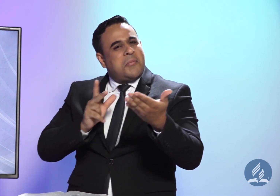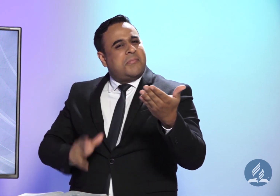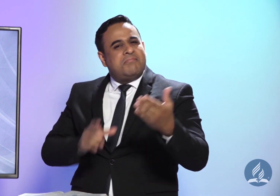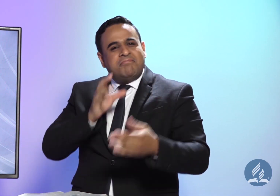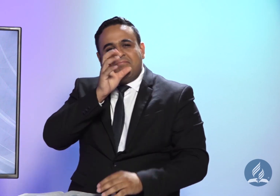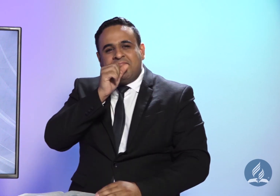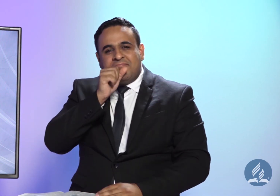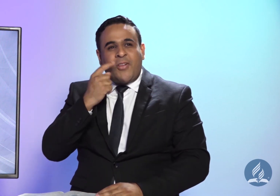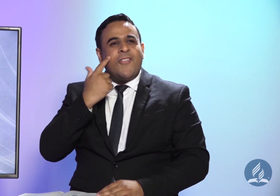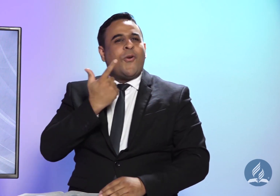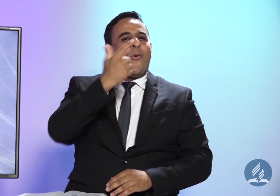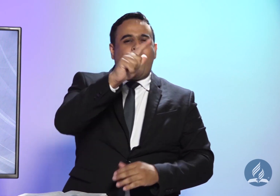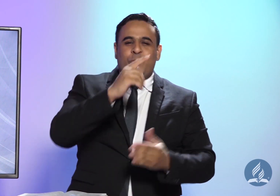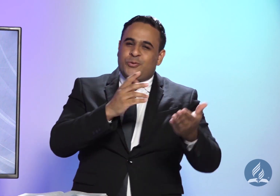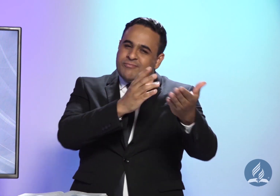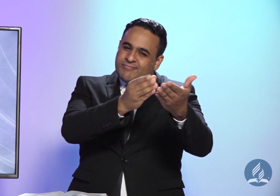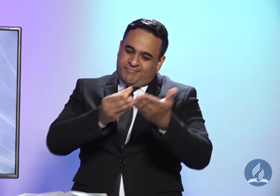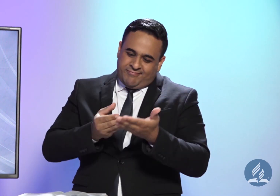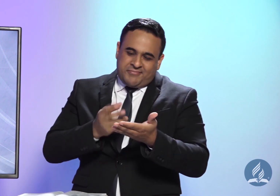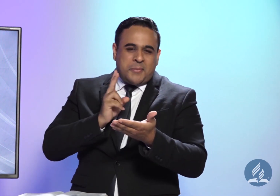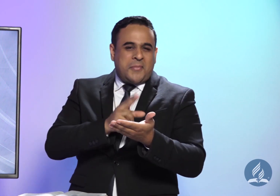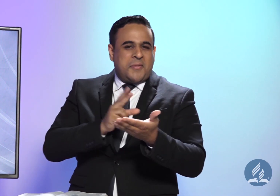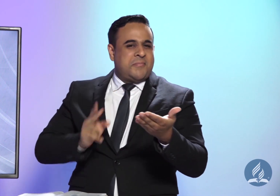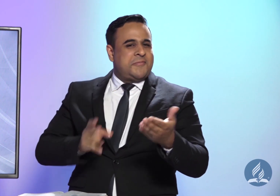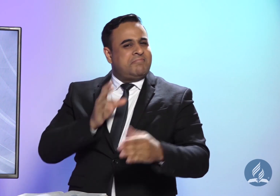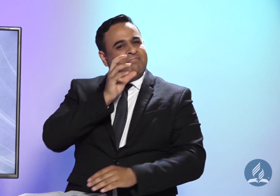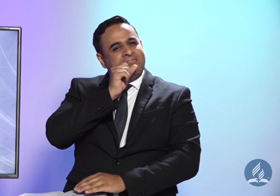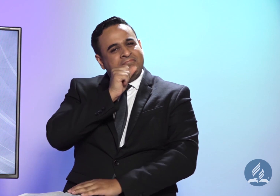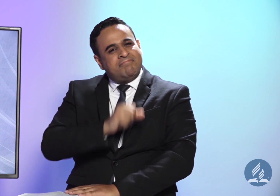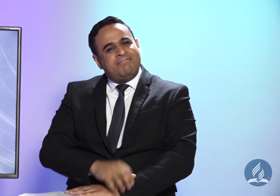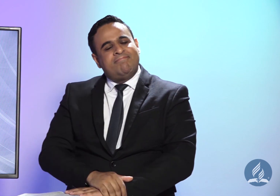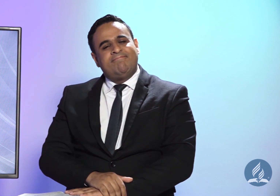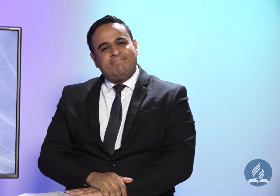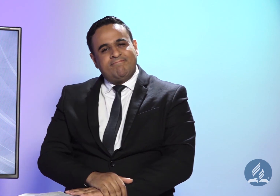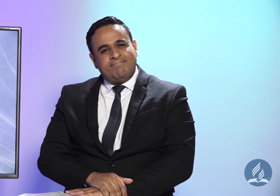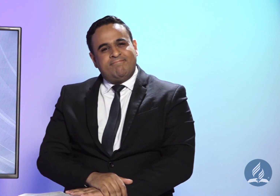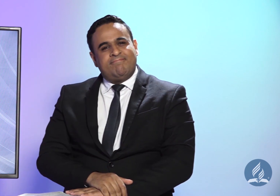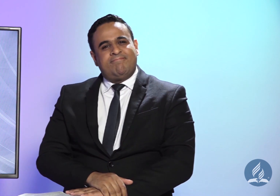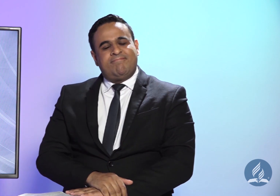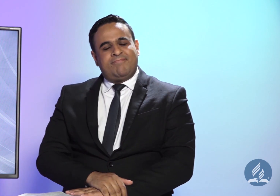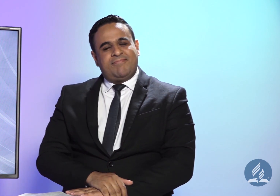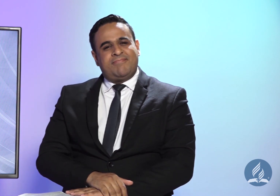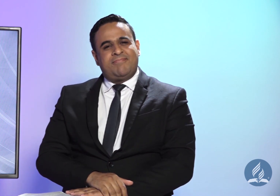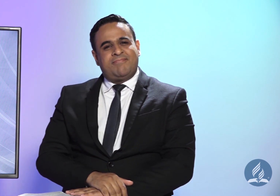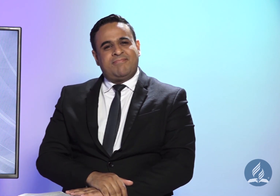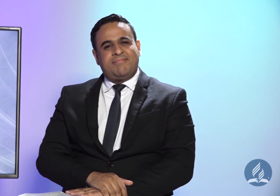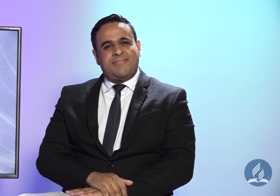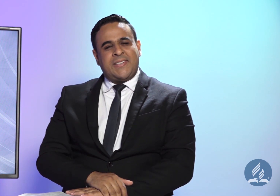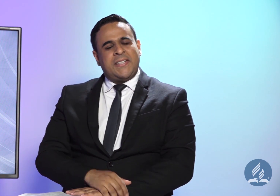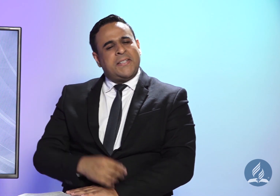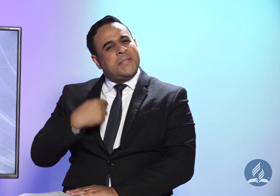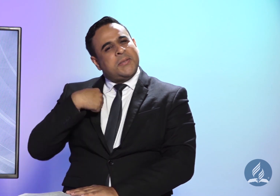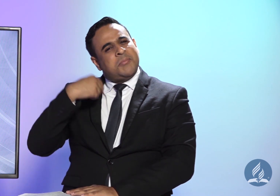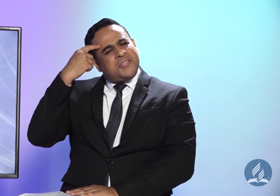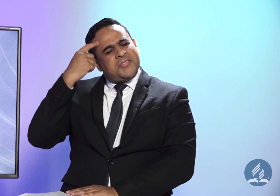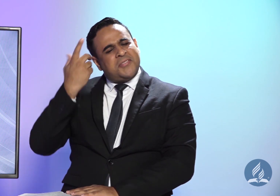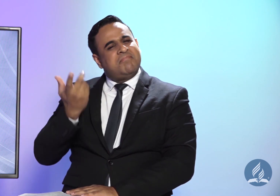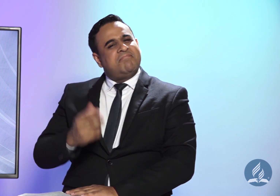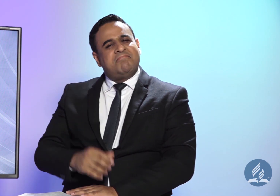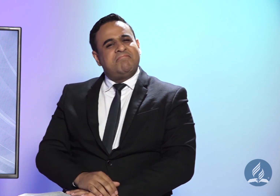comecei a ver e todas as versões que eu pegava da Bíblia, no mesmo verso, falava que o sábado era um dia